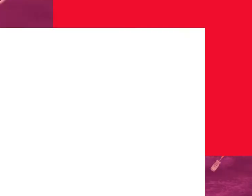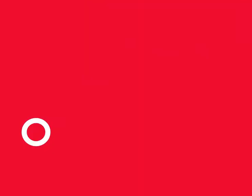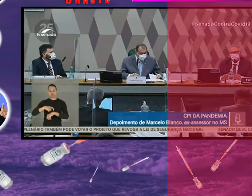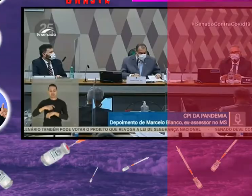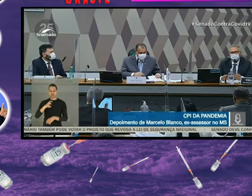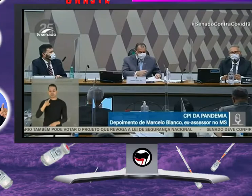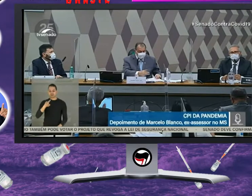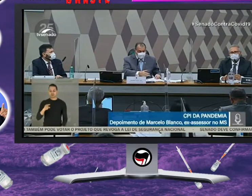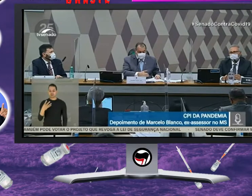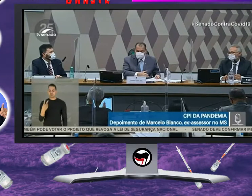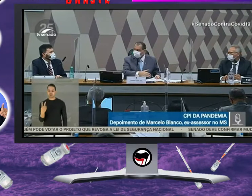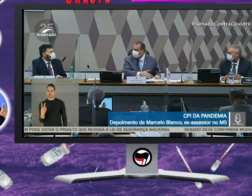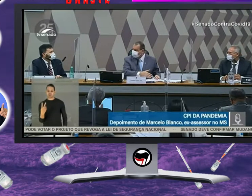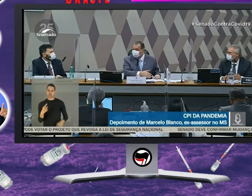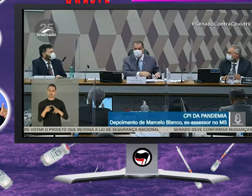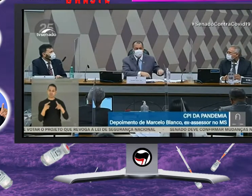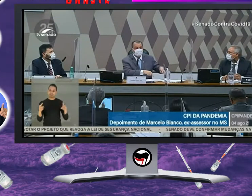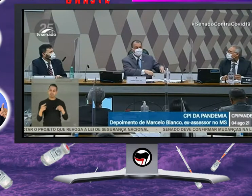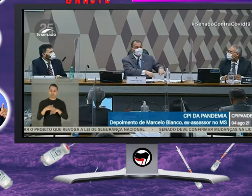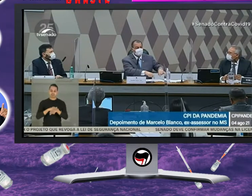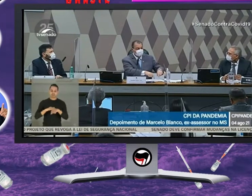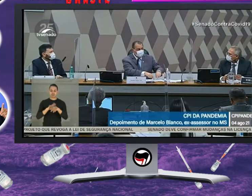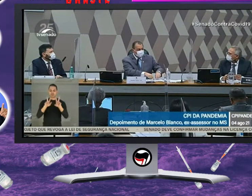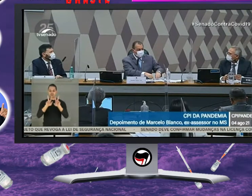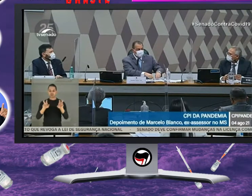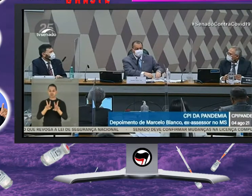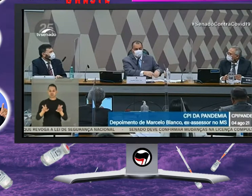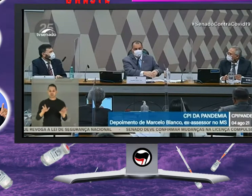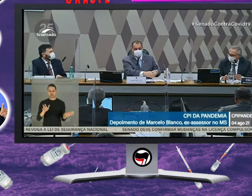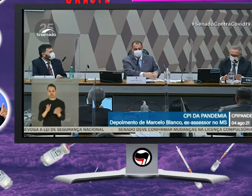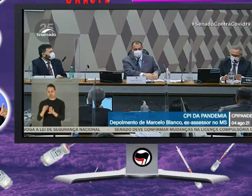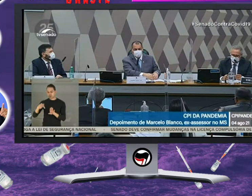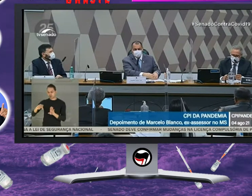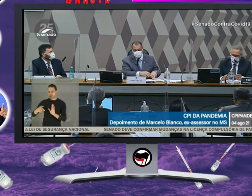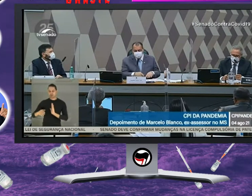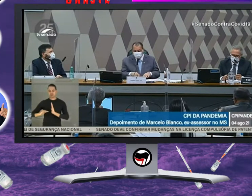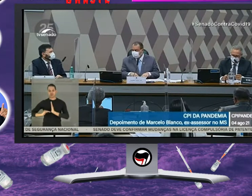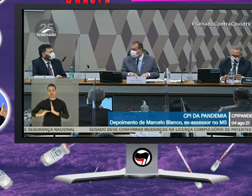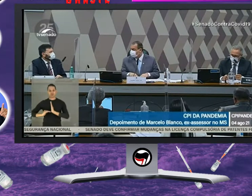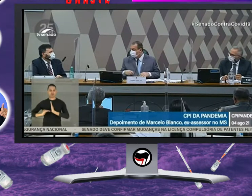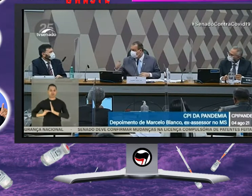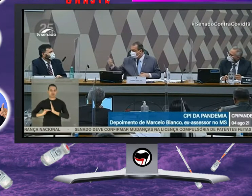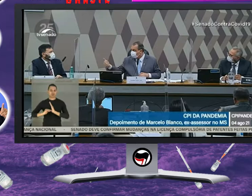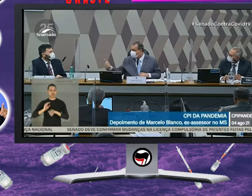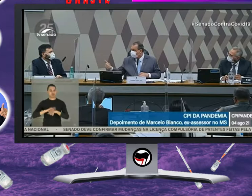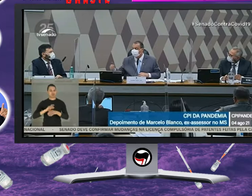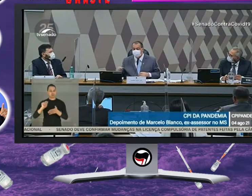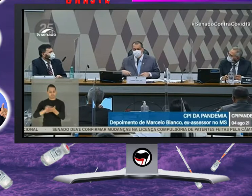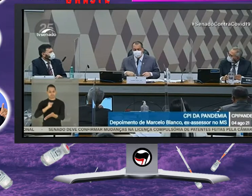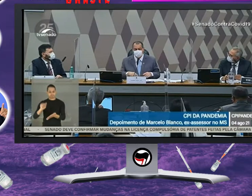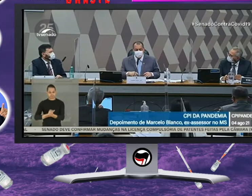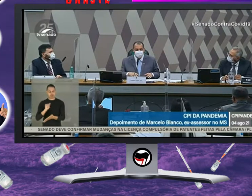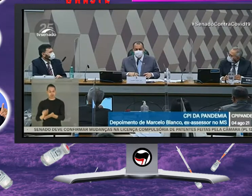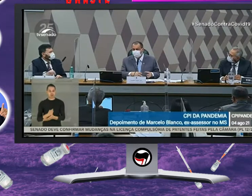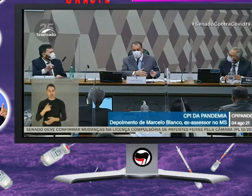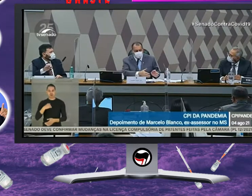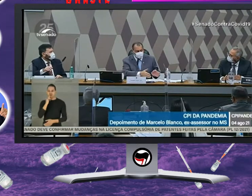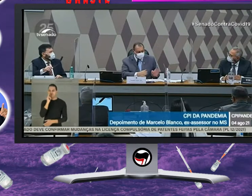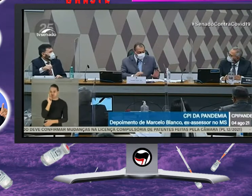foi. As conversas que chegaram a nós, tem aqui parte das conversas que o senhor retirou daqui. Eu falei pro seu advogado, sim, sim, sim. Ele não dá pra colocar. Que